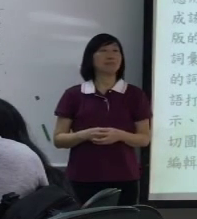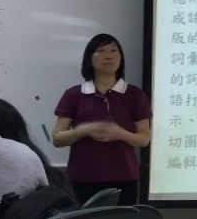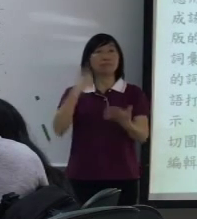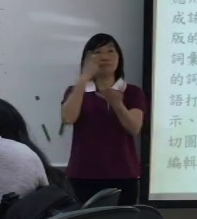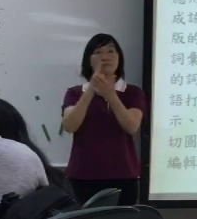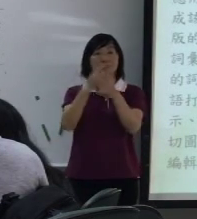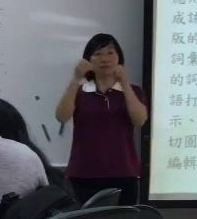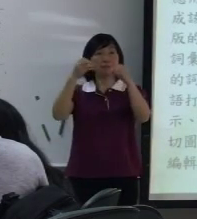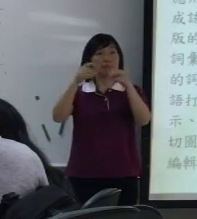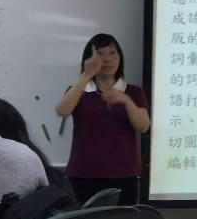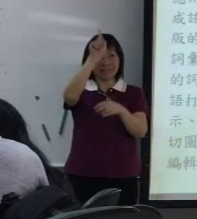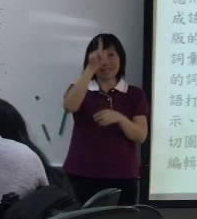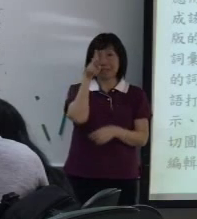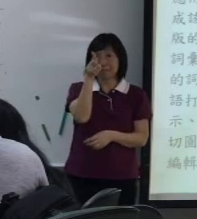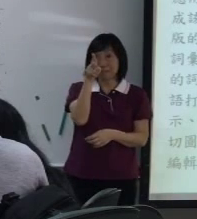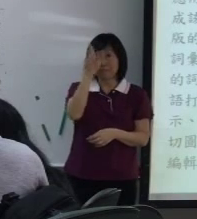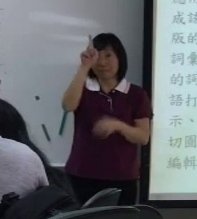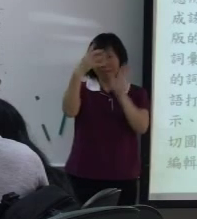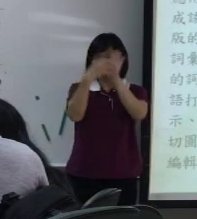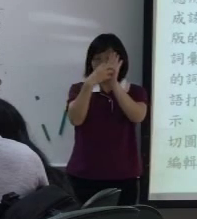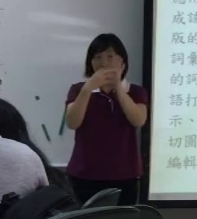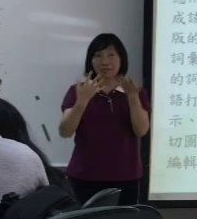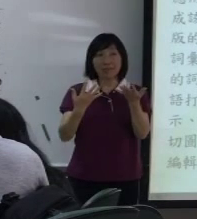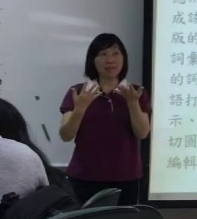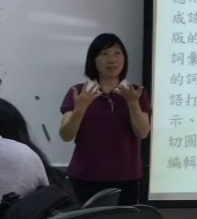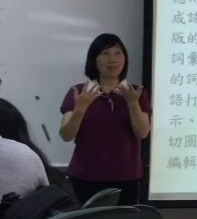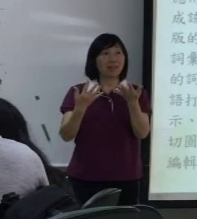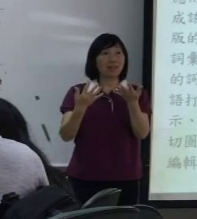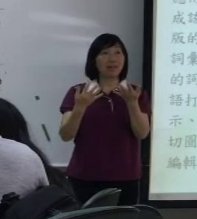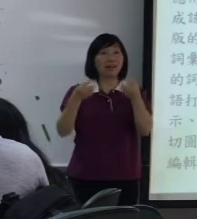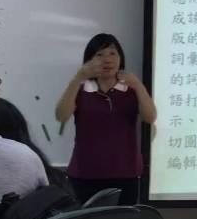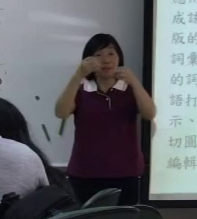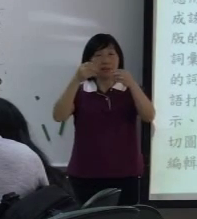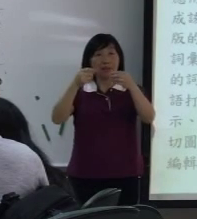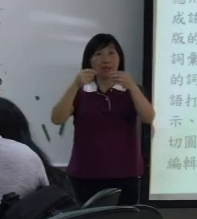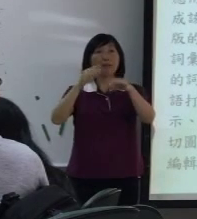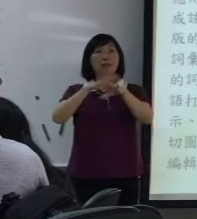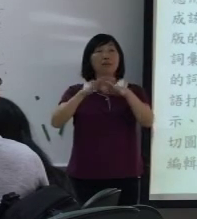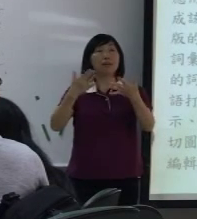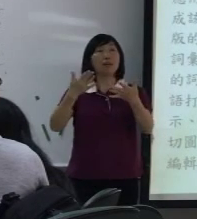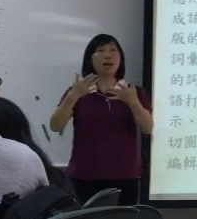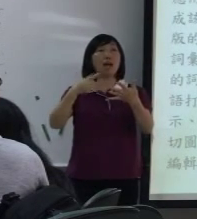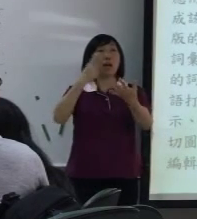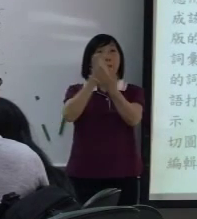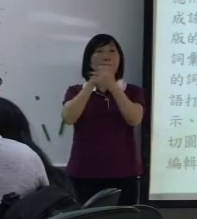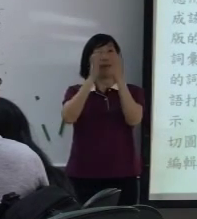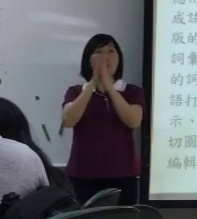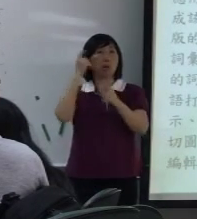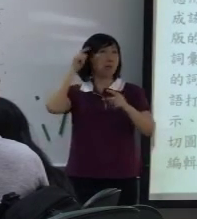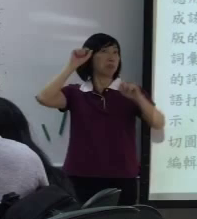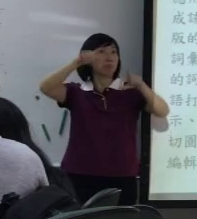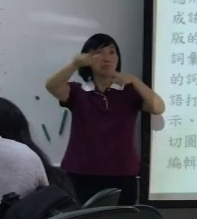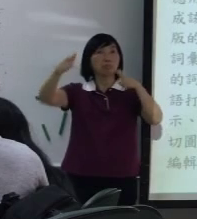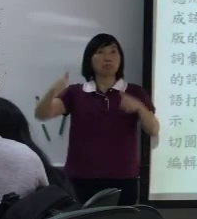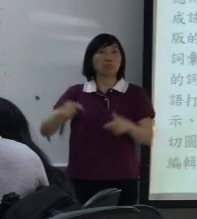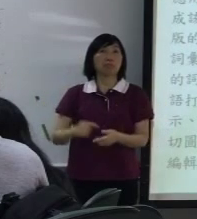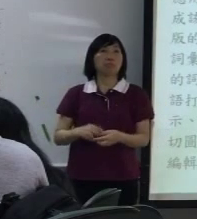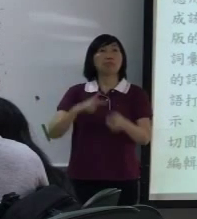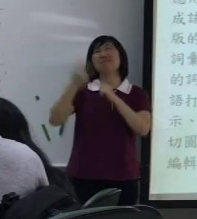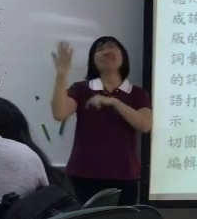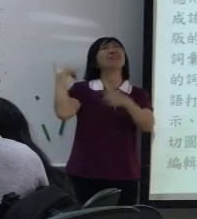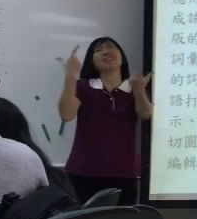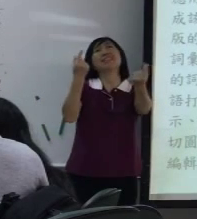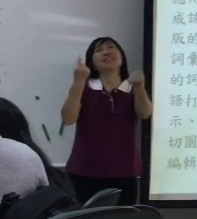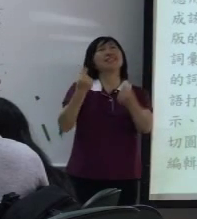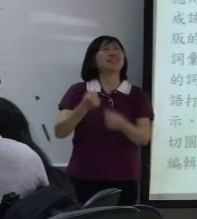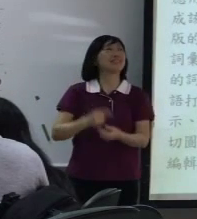次讨论一个词汇，讨论一个段落，大家都很有意见哦，一样哦，跟以前一